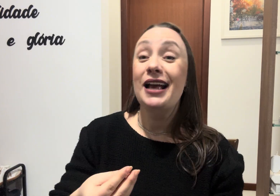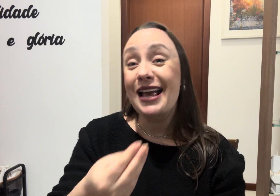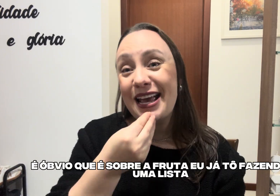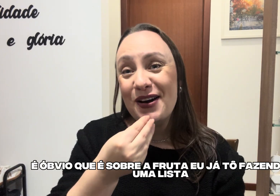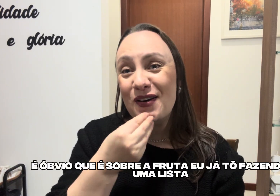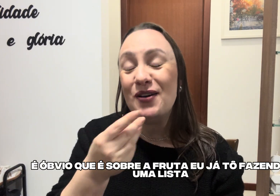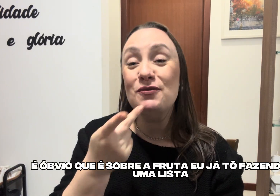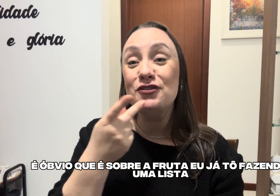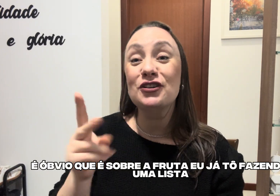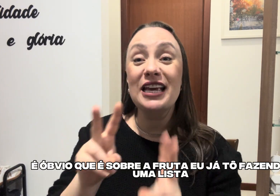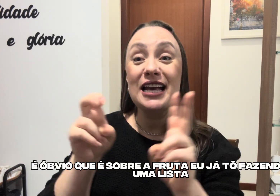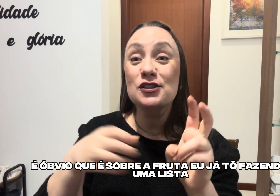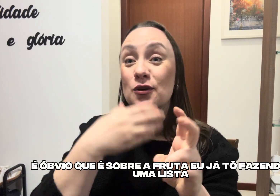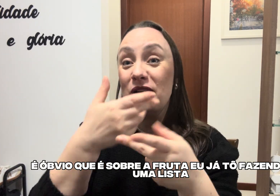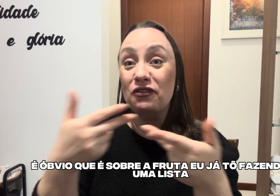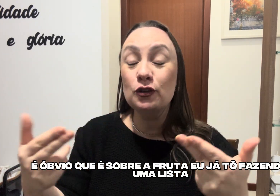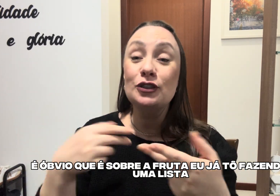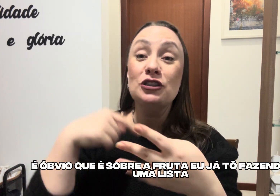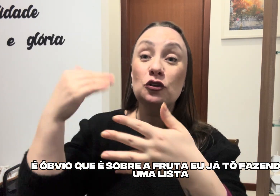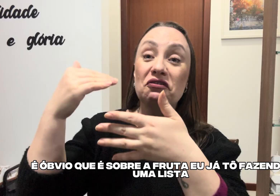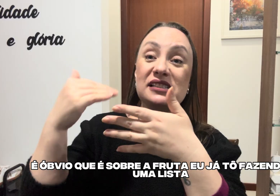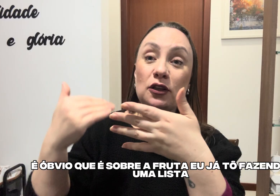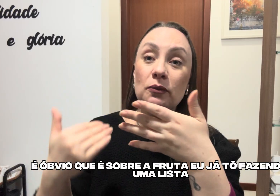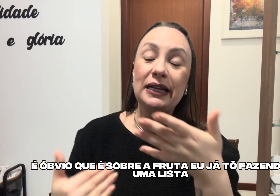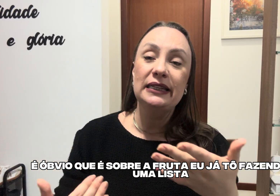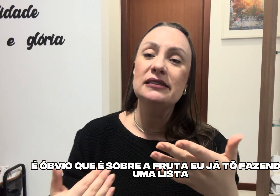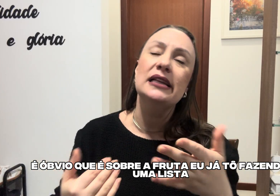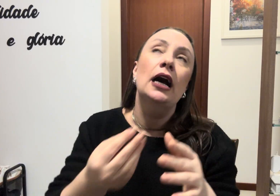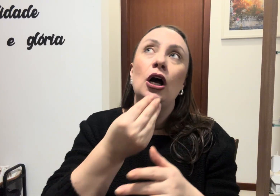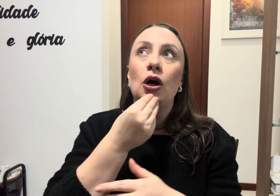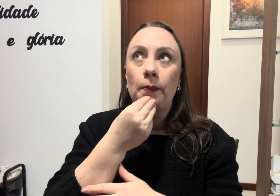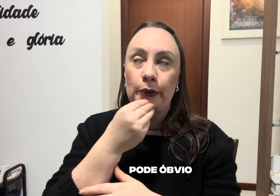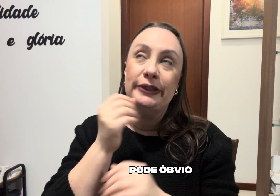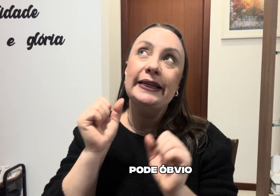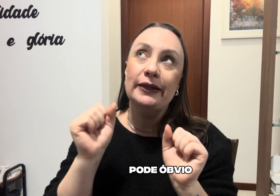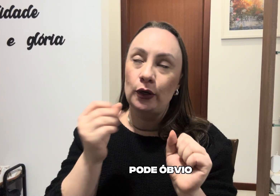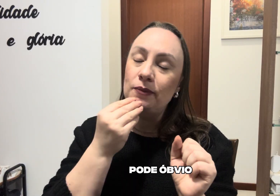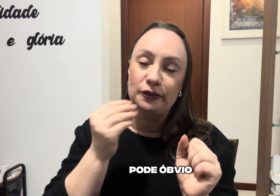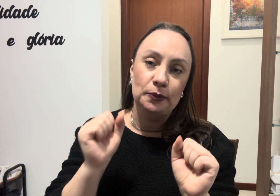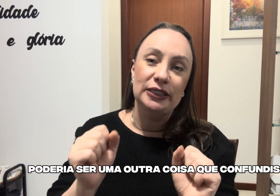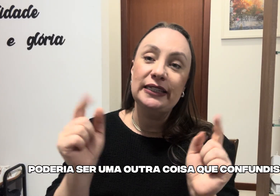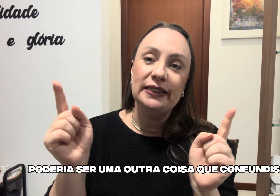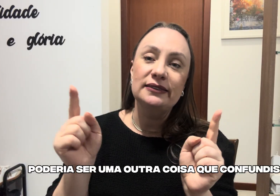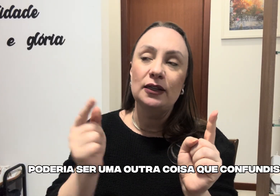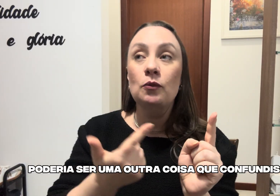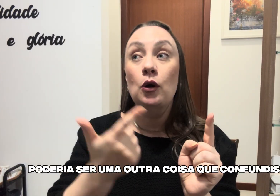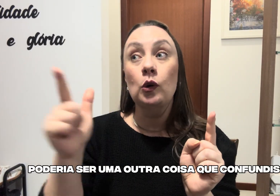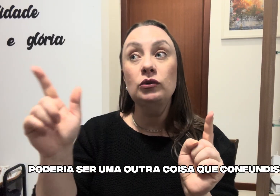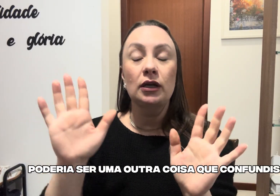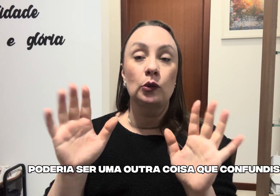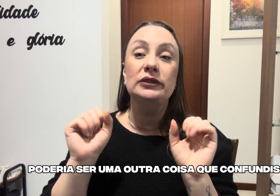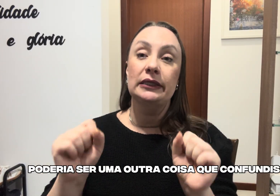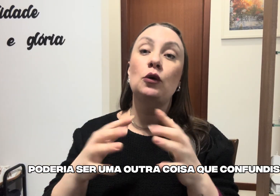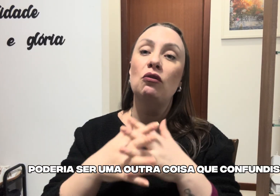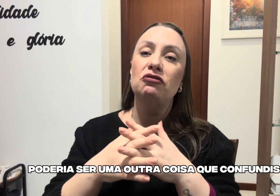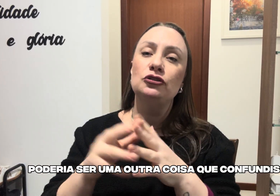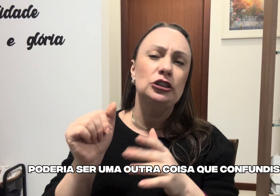É óbvio que é sobre a fruta, eu já tô fazendo uma lista. Óbvio, poderia ser uma outra coisa que confundisse um